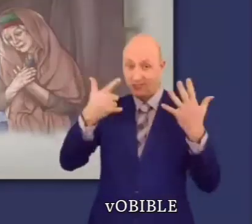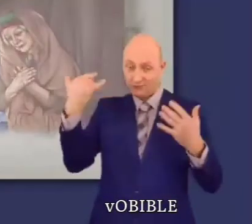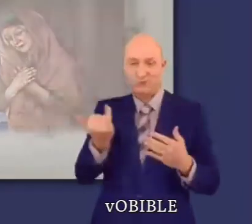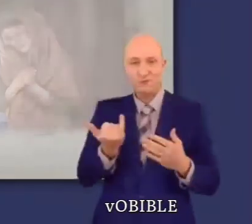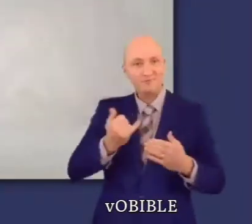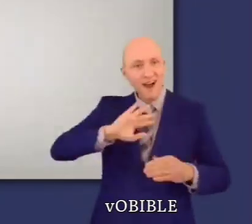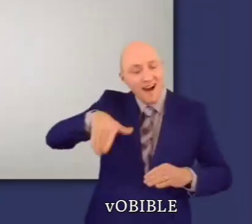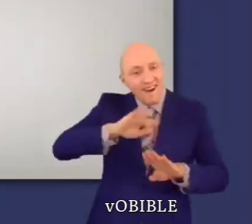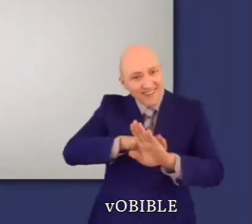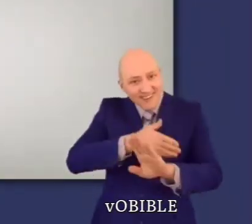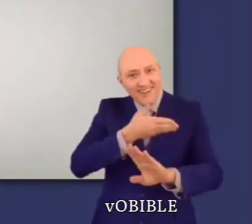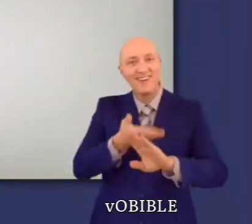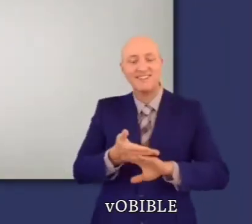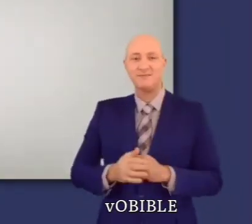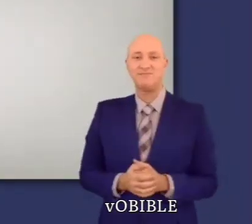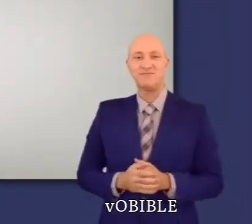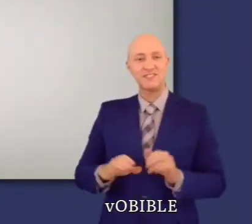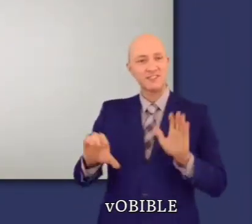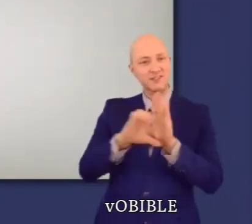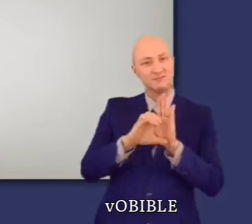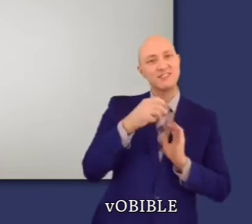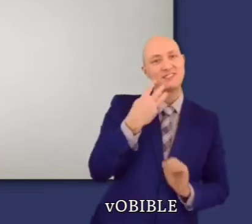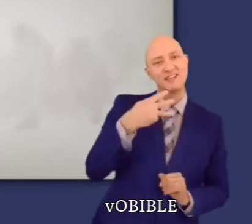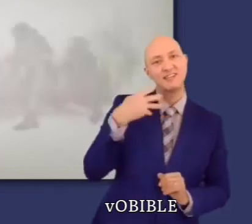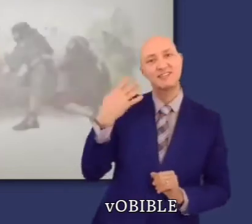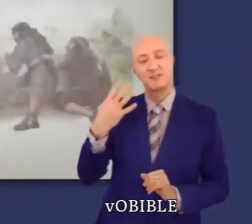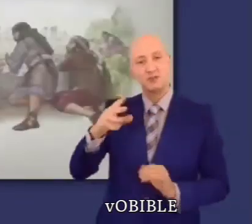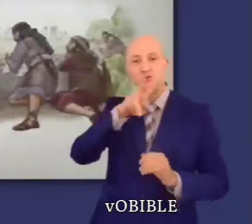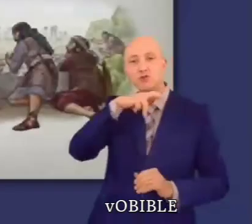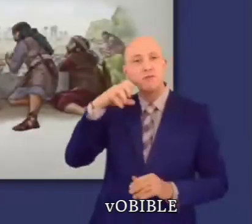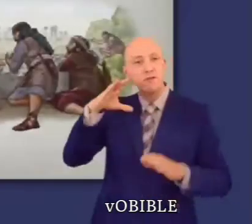Dans le chapitre suivant, Myriam et Aaron parlent contre Moïse.